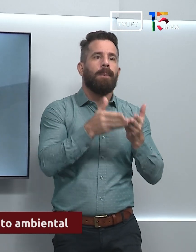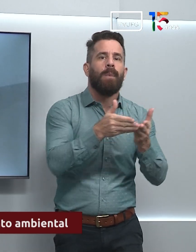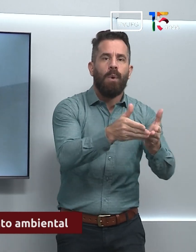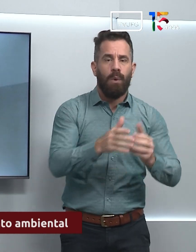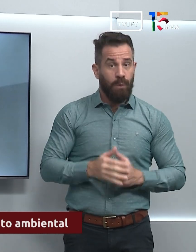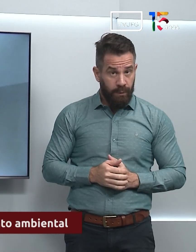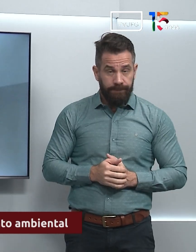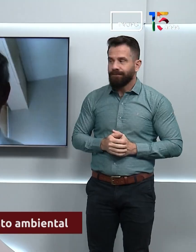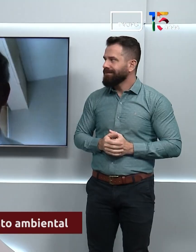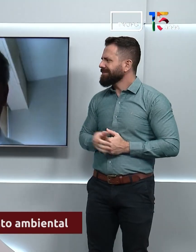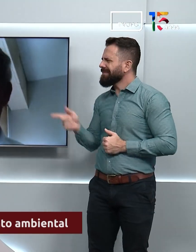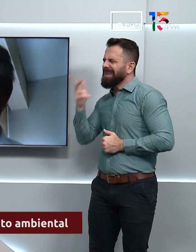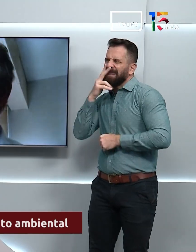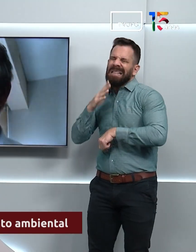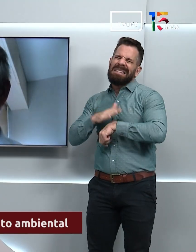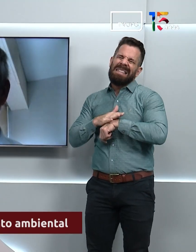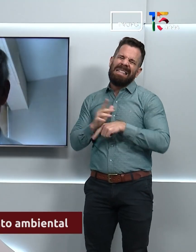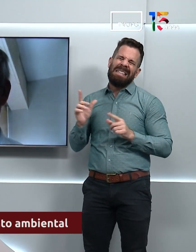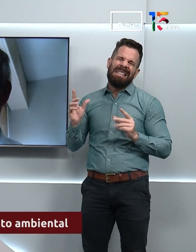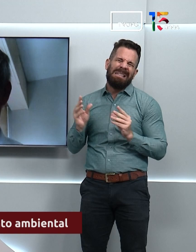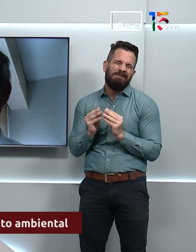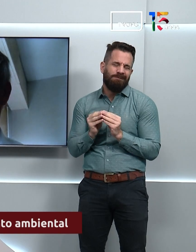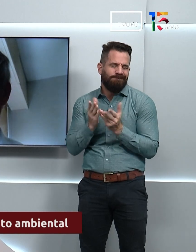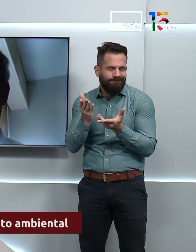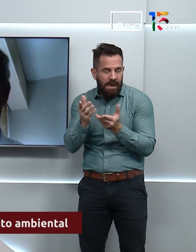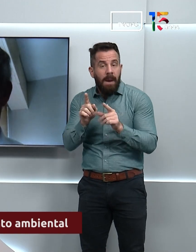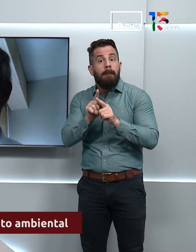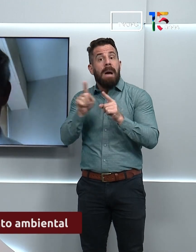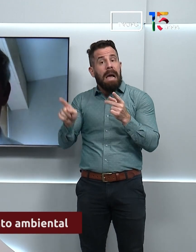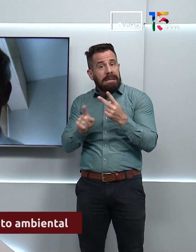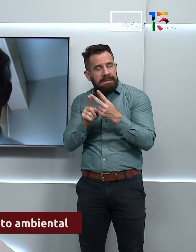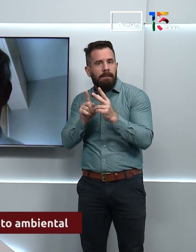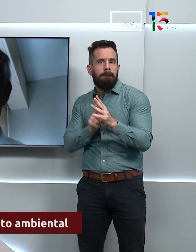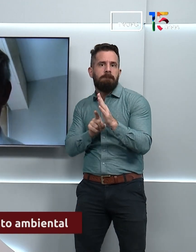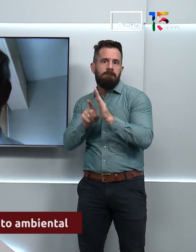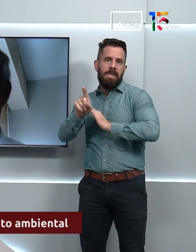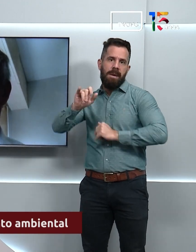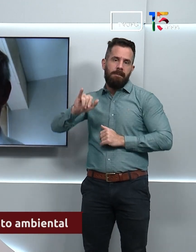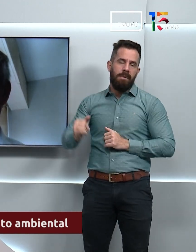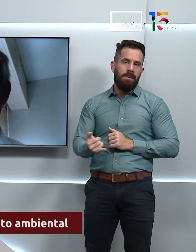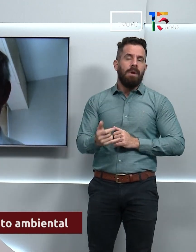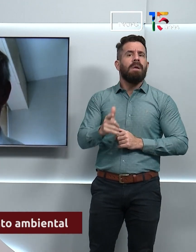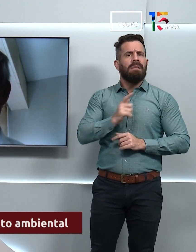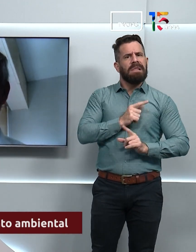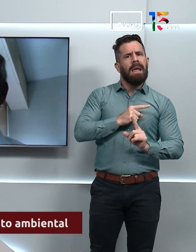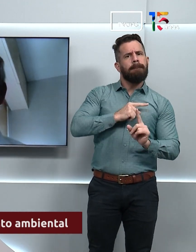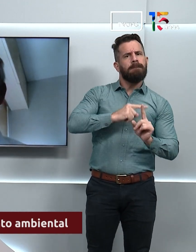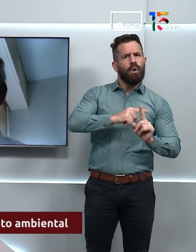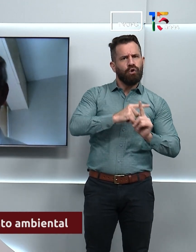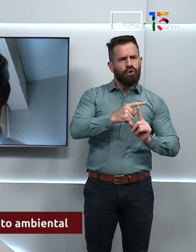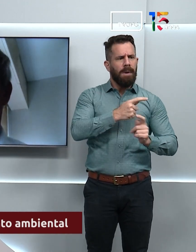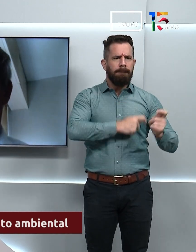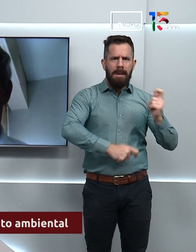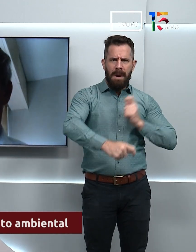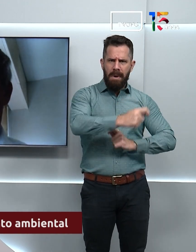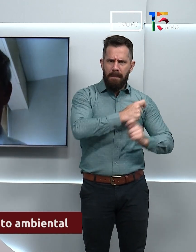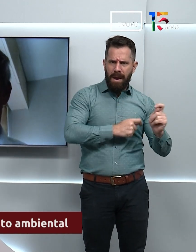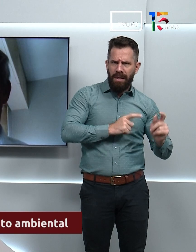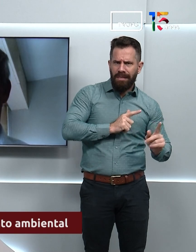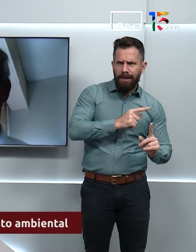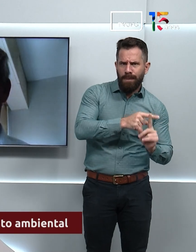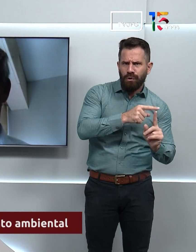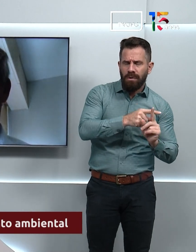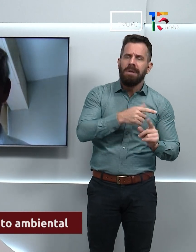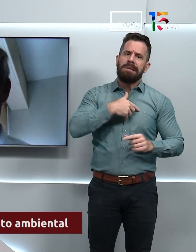daria para a gente ficar muito tempo falando sobre esse assunto tão importante, né? Mas quais são as vantagens econômicas, né, financeiras? A gente sabe que